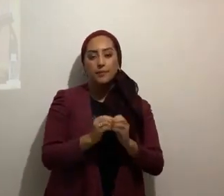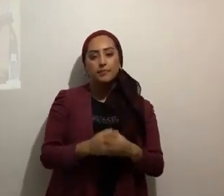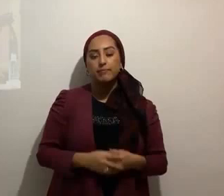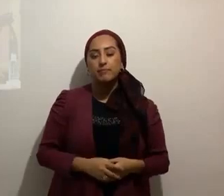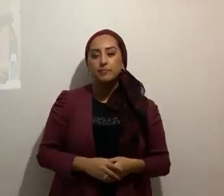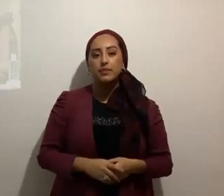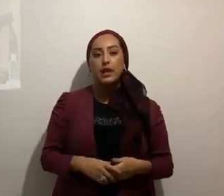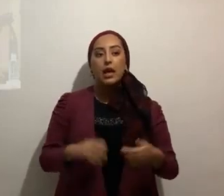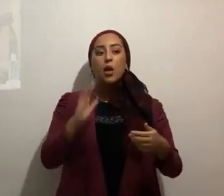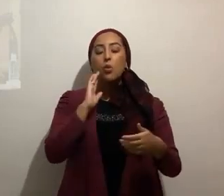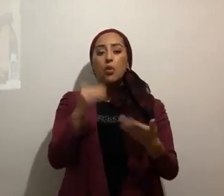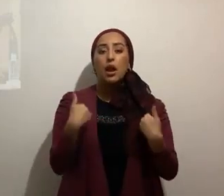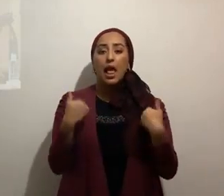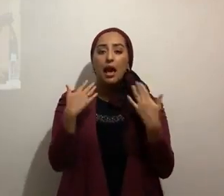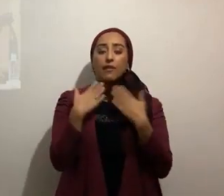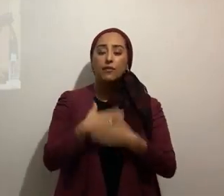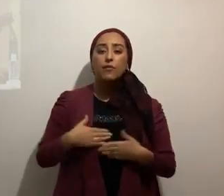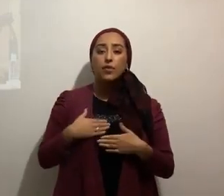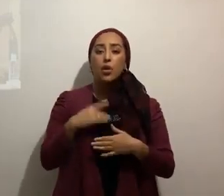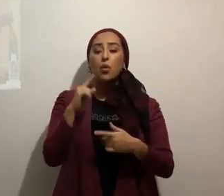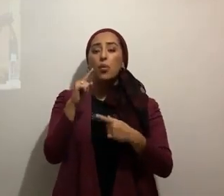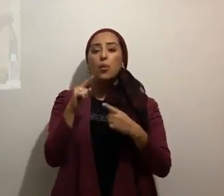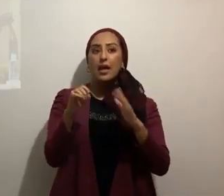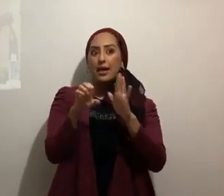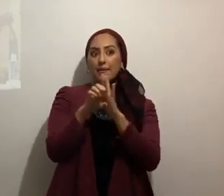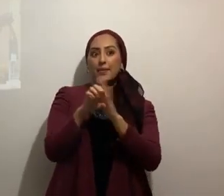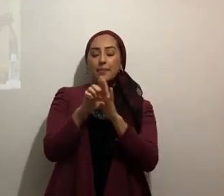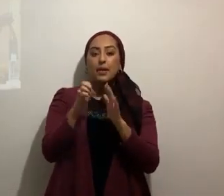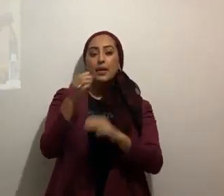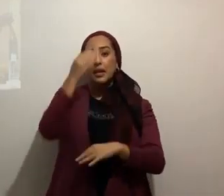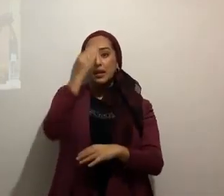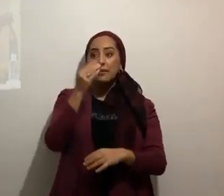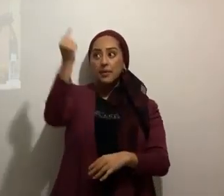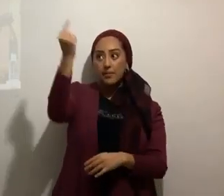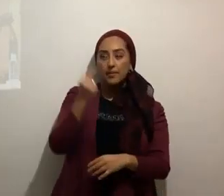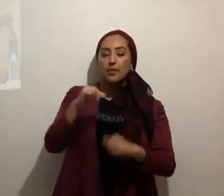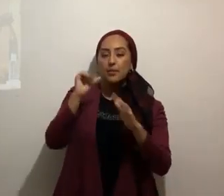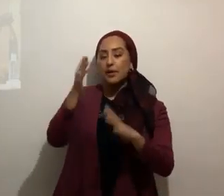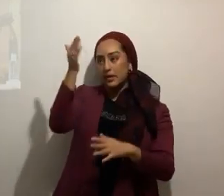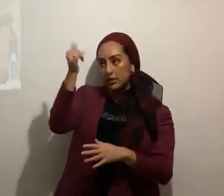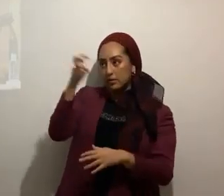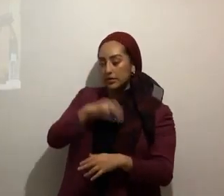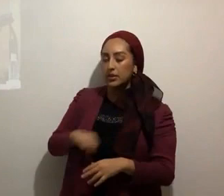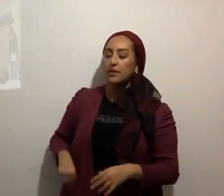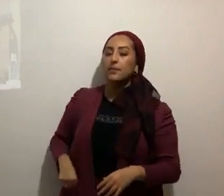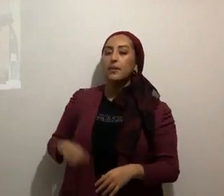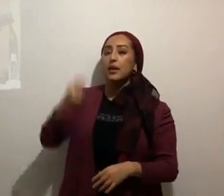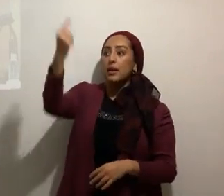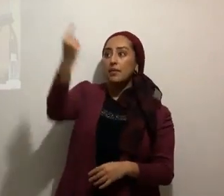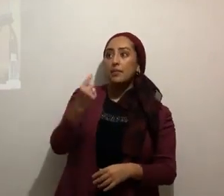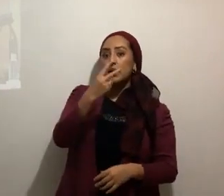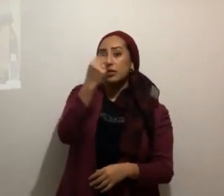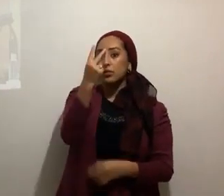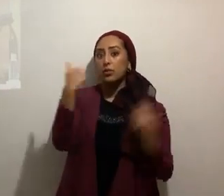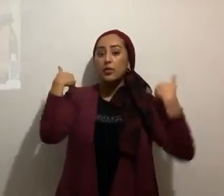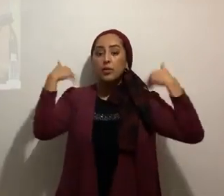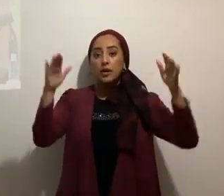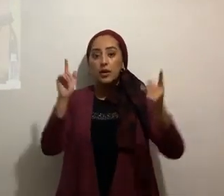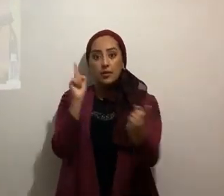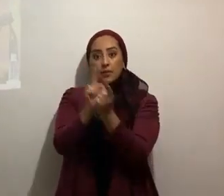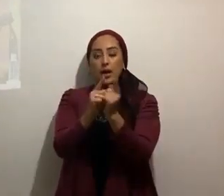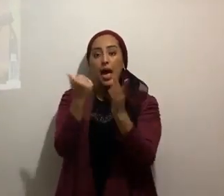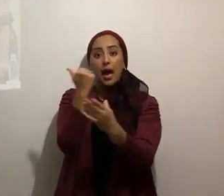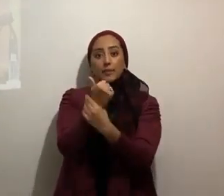Ahora, va a haber placer cuando, por ejemplo, vino Elohim, bendito Yahshua Mashiach, y los dos ángeles a visitar a